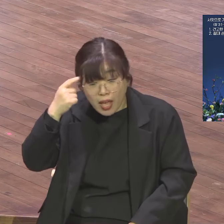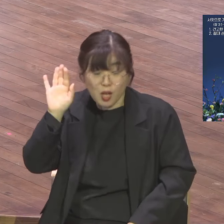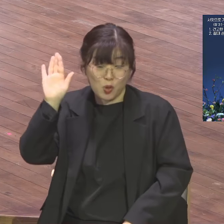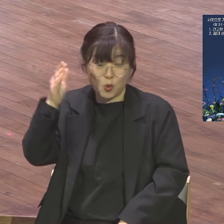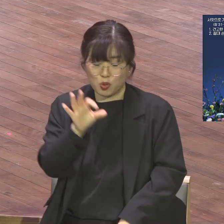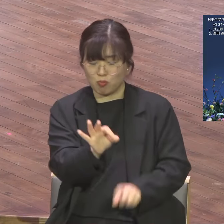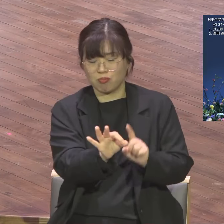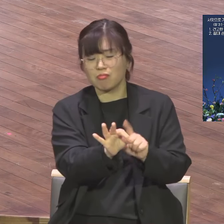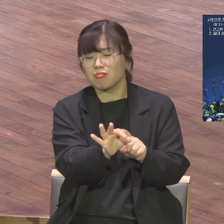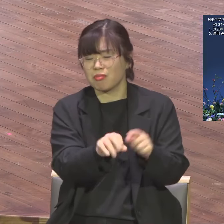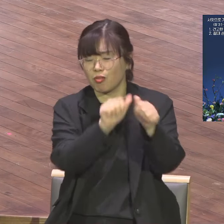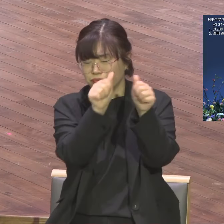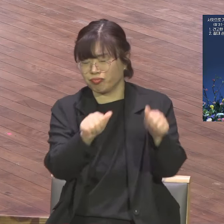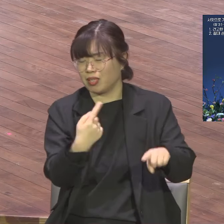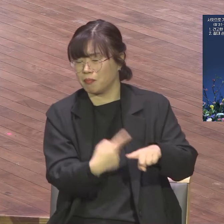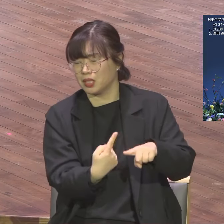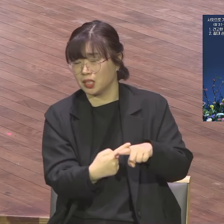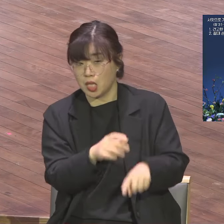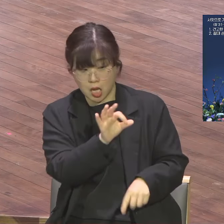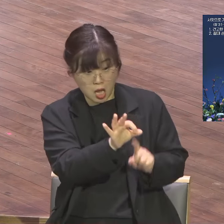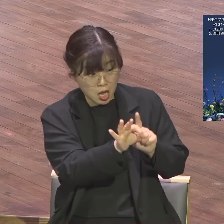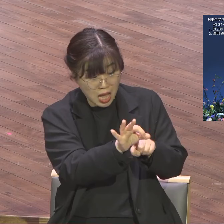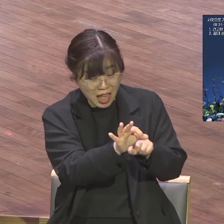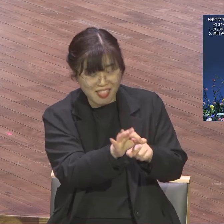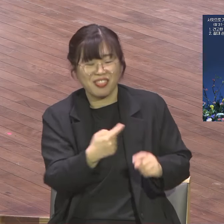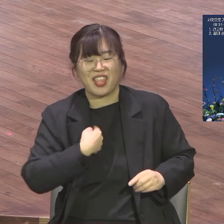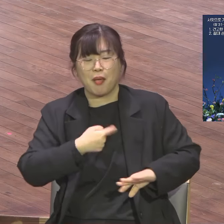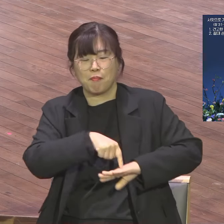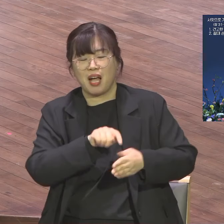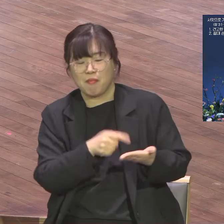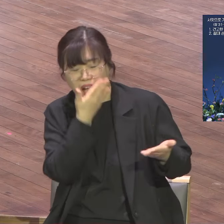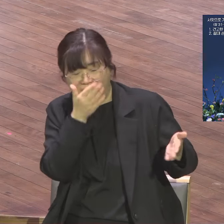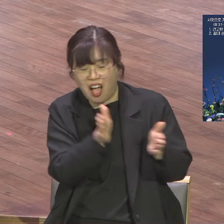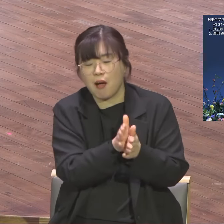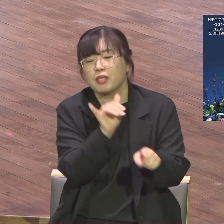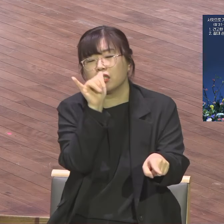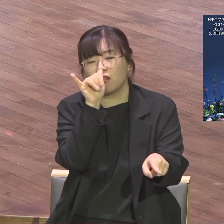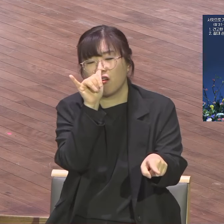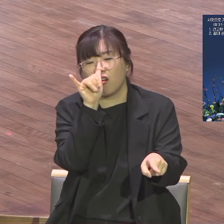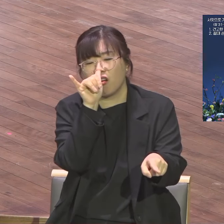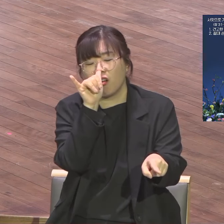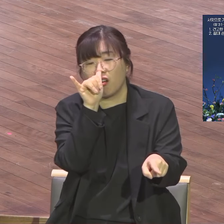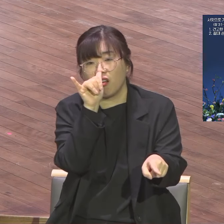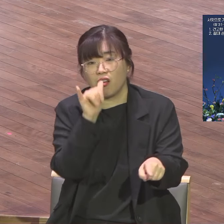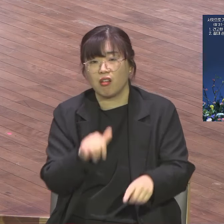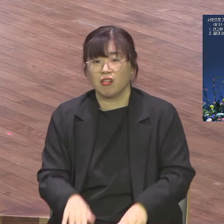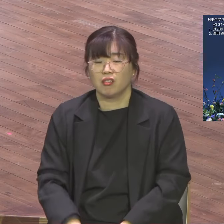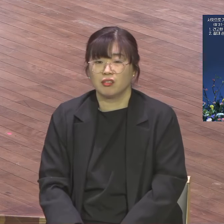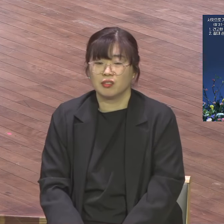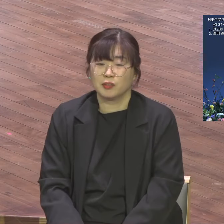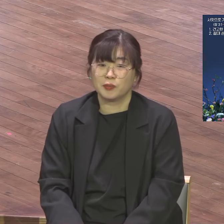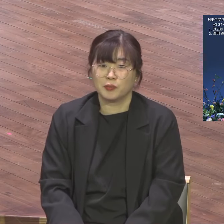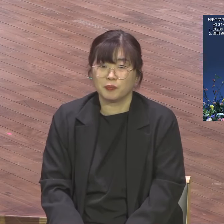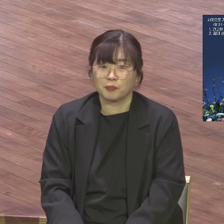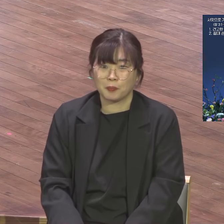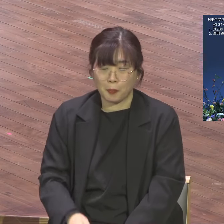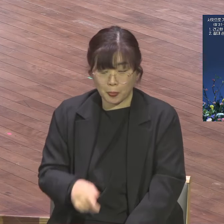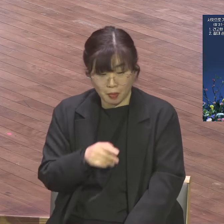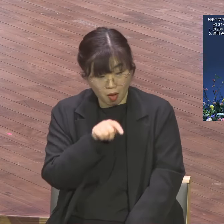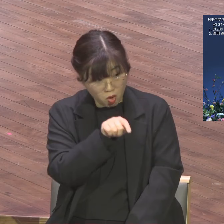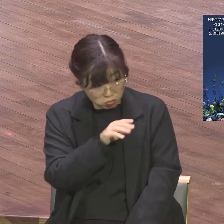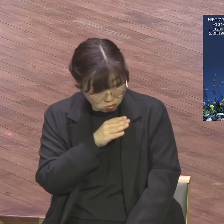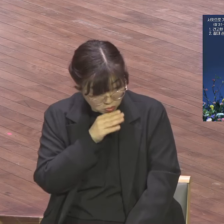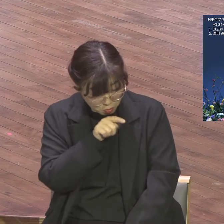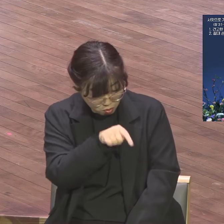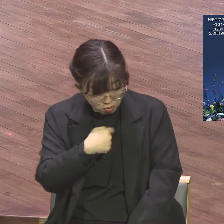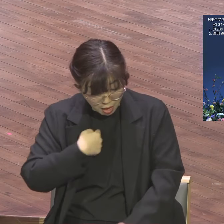그거 테스트예요. 그거 시험하는 것입니다. 하나님 그렇게 너 마음에 있는 거, 내 가장